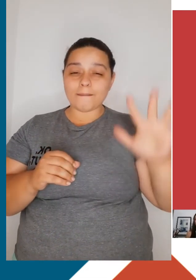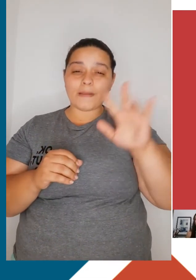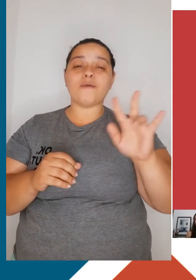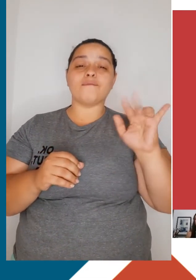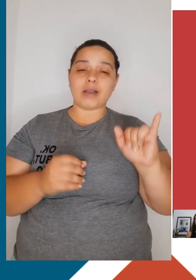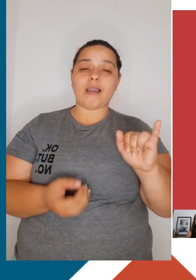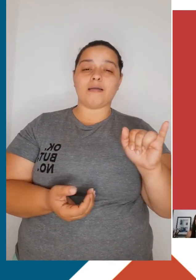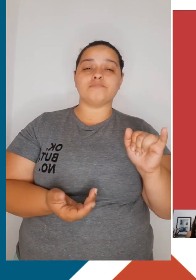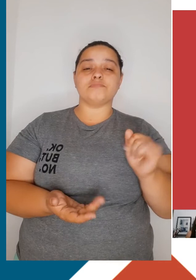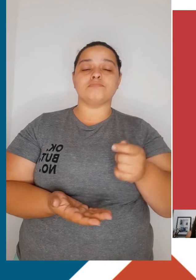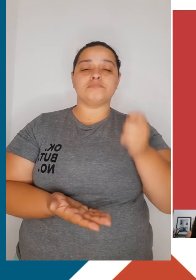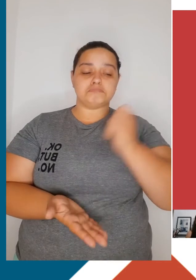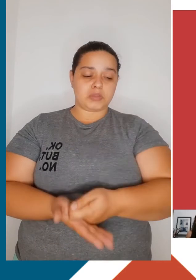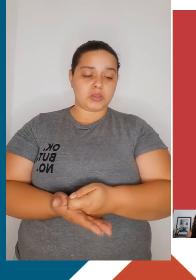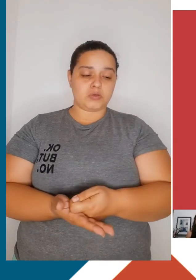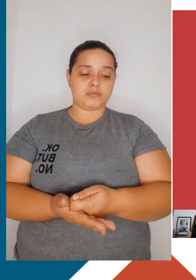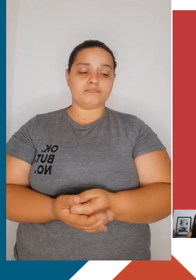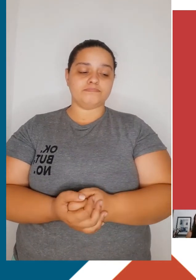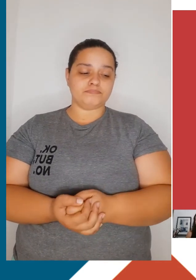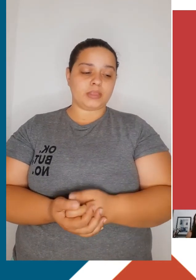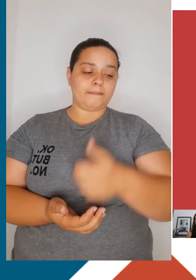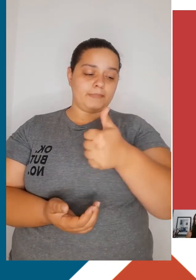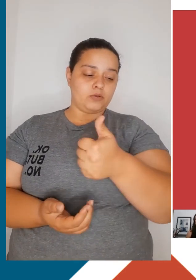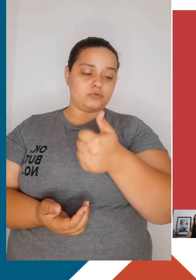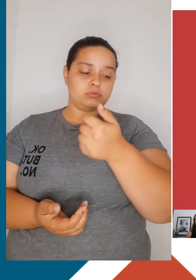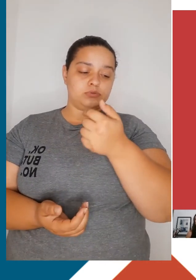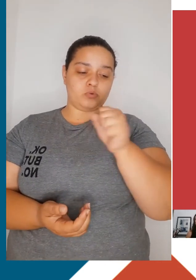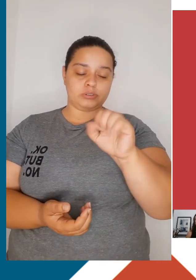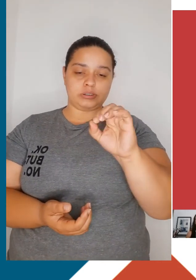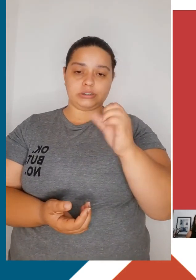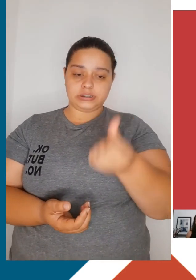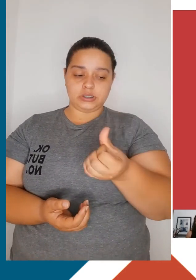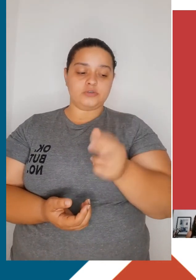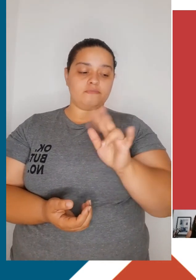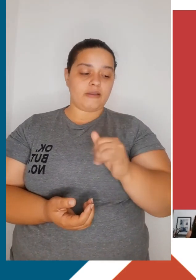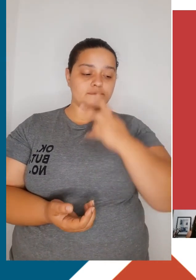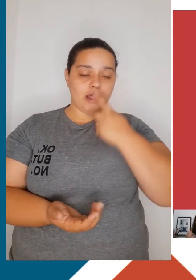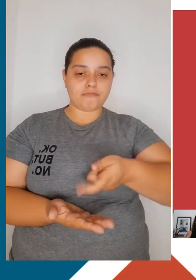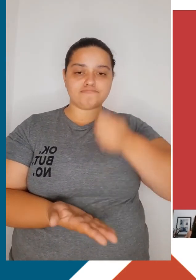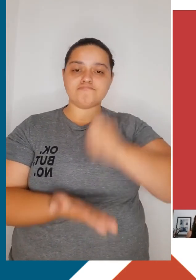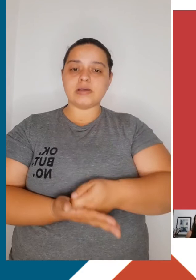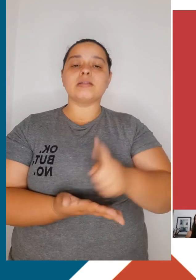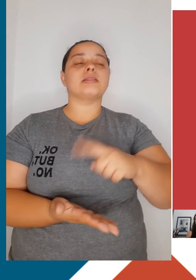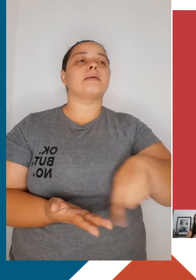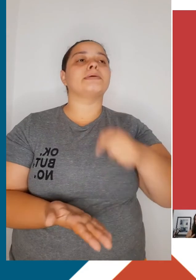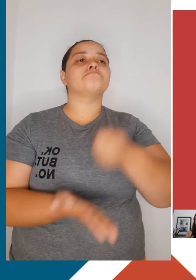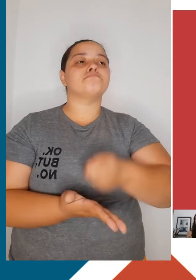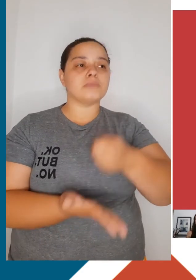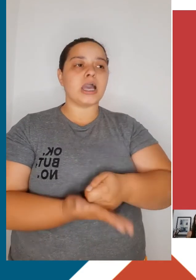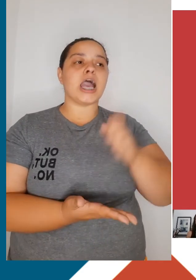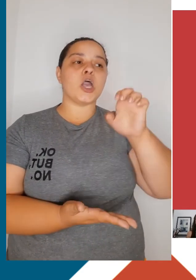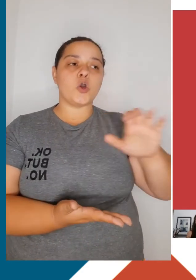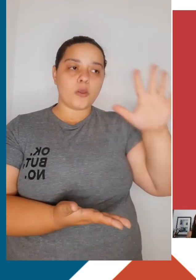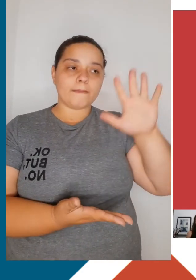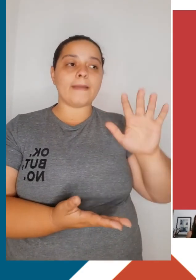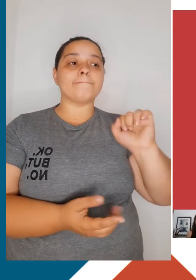ele vai decretar em 1806 o que a gente chama de bloqueio continental. Ele vai afirmar, ele vai decidir, ele vai exigir que todas as nações